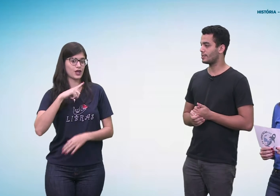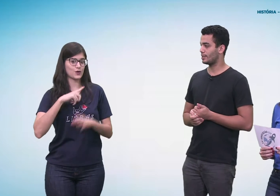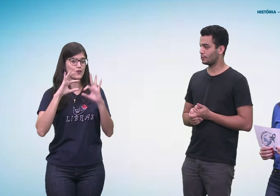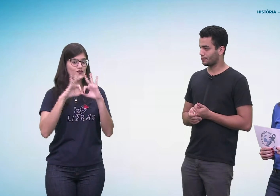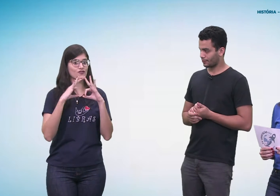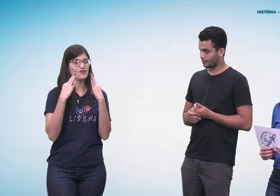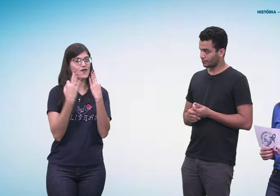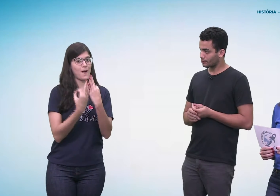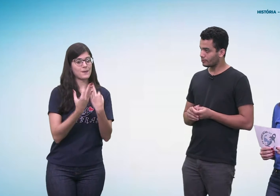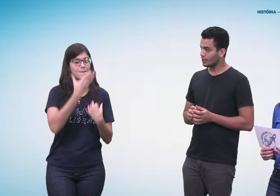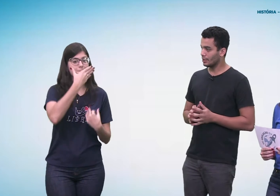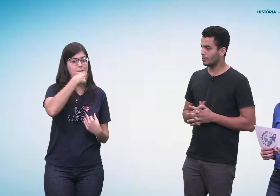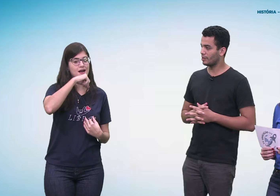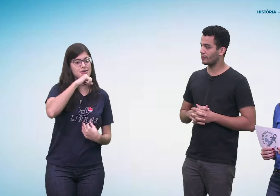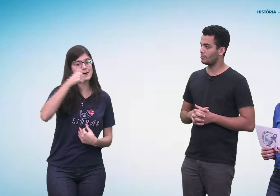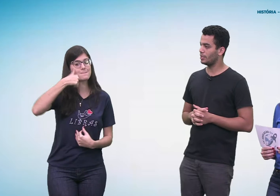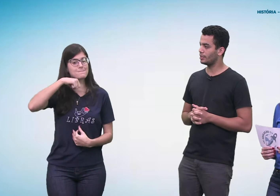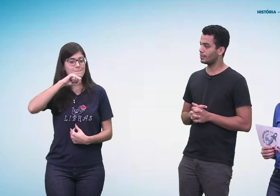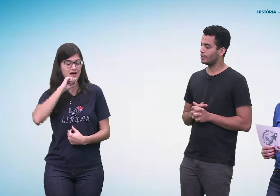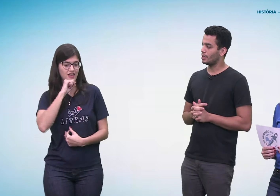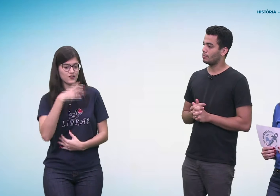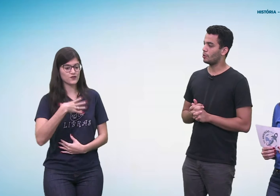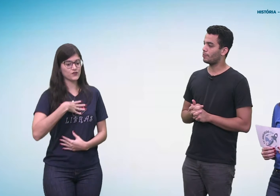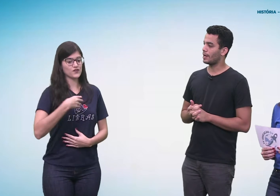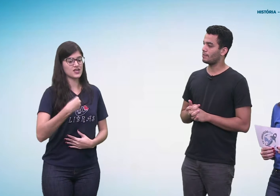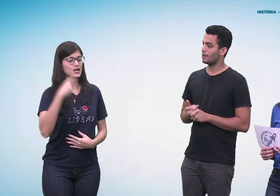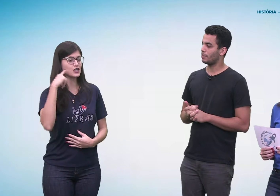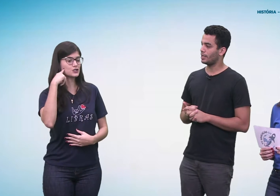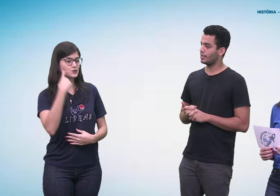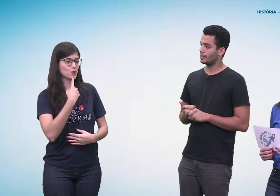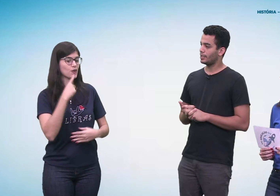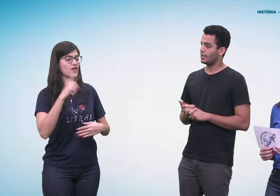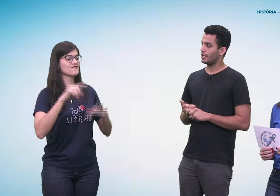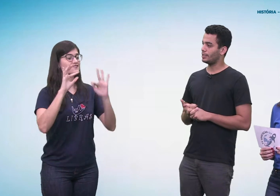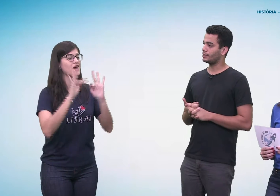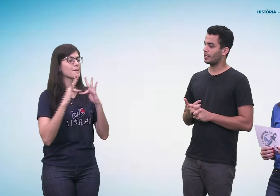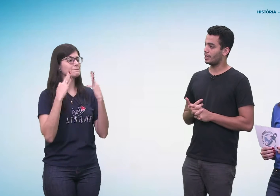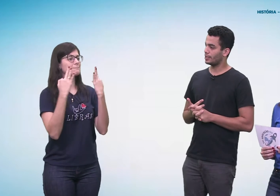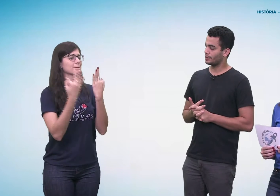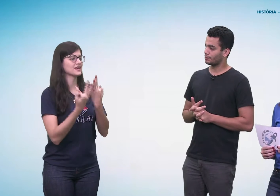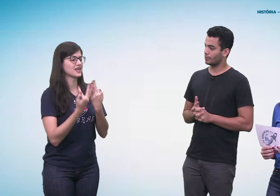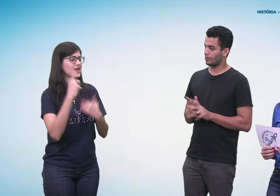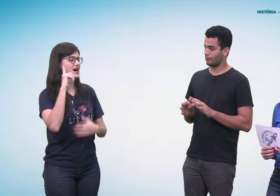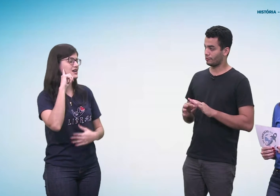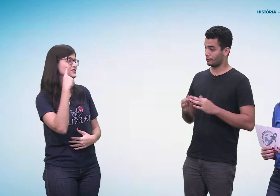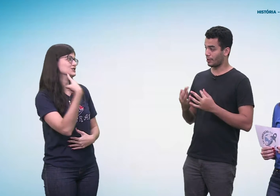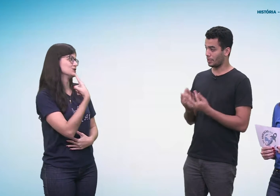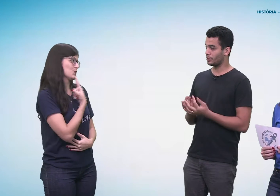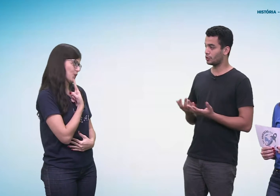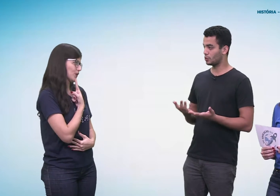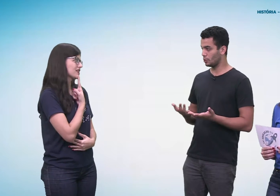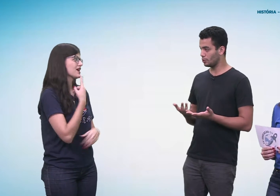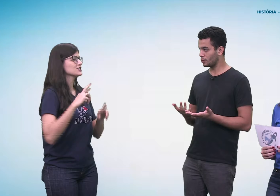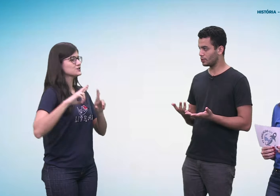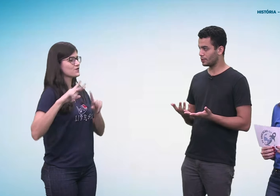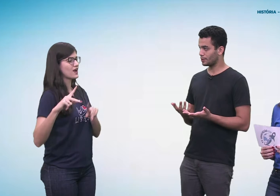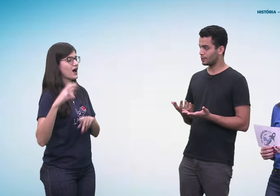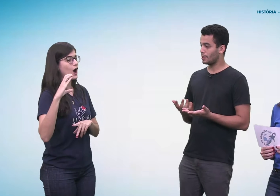exemplo, na minha família, meu pai e minha mãe, eles têm família de surdos,